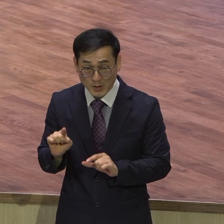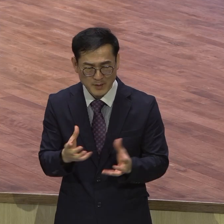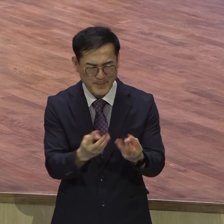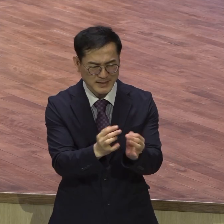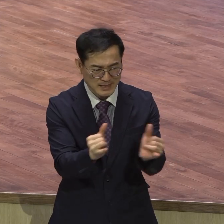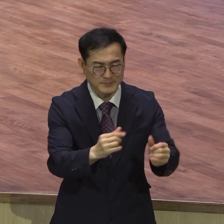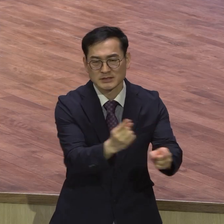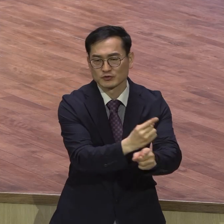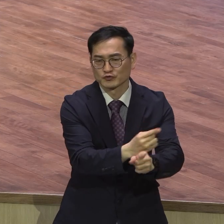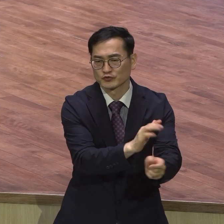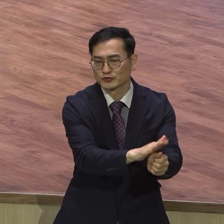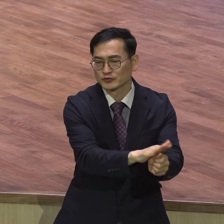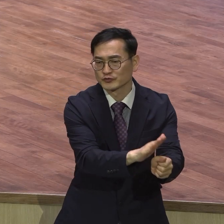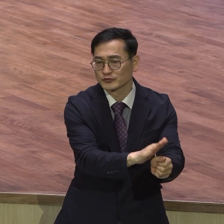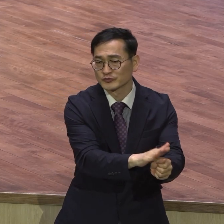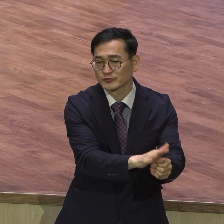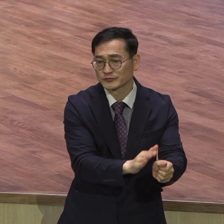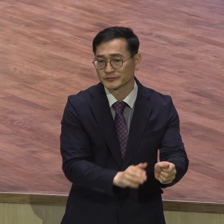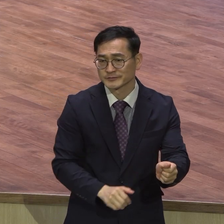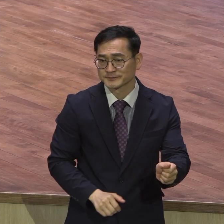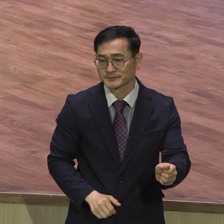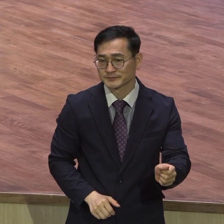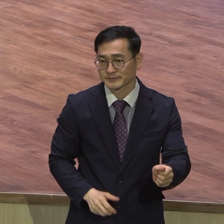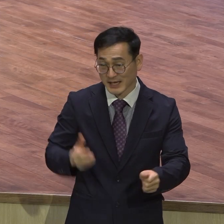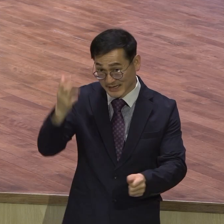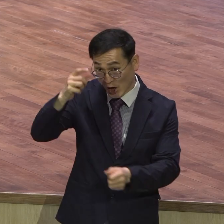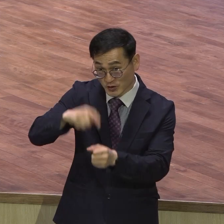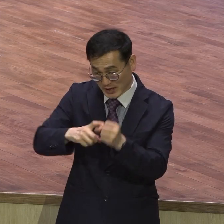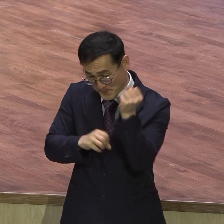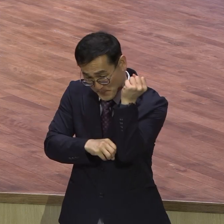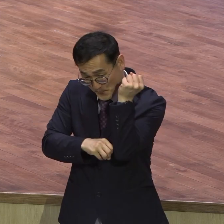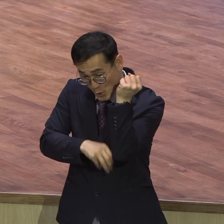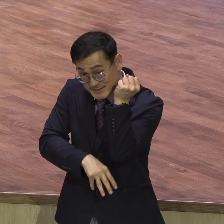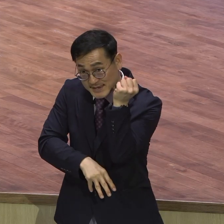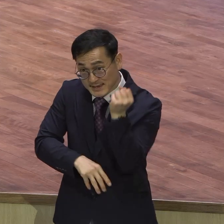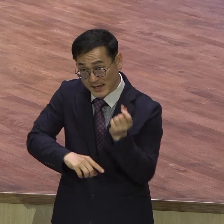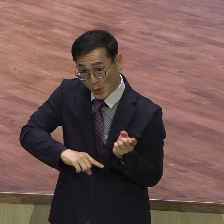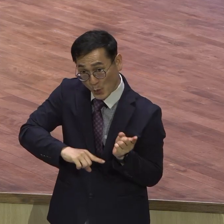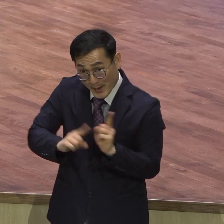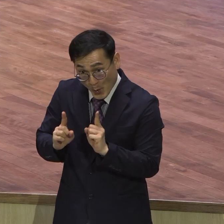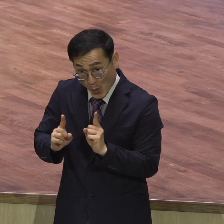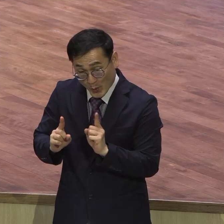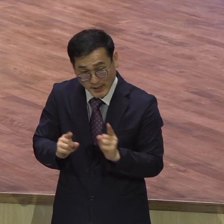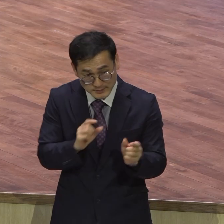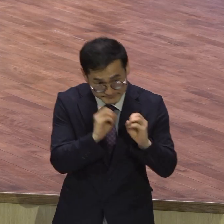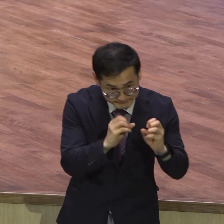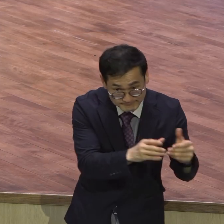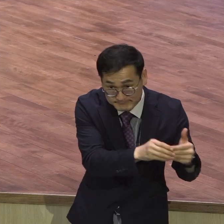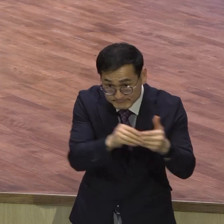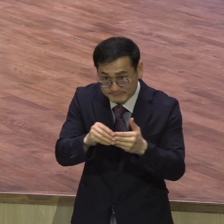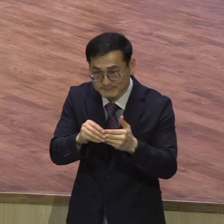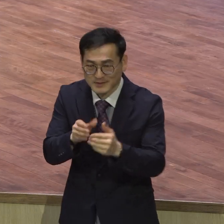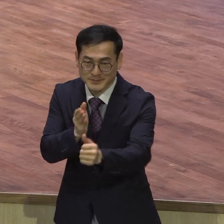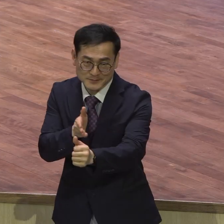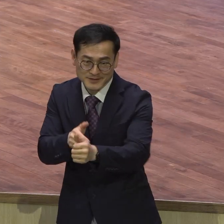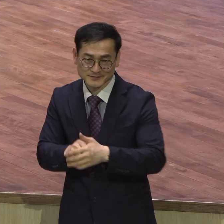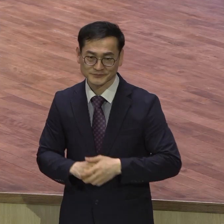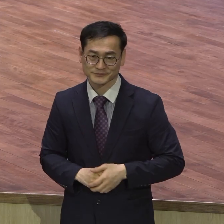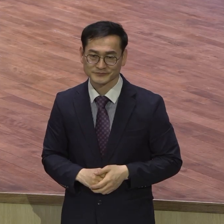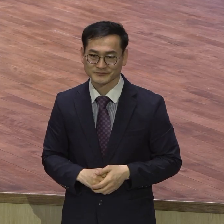치유하지요. 힘주지요. 이런 영적인 본질을 회복하는 영국의 전성도 되기를 바랍니다. 두 번째